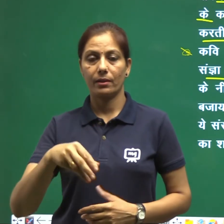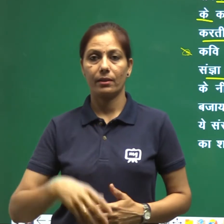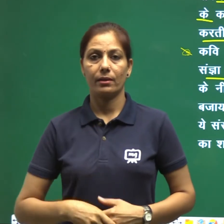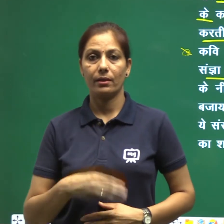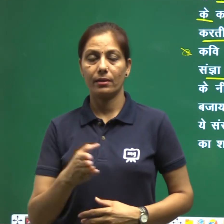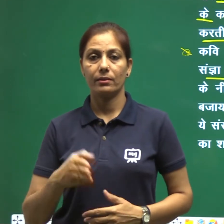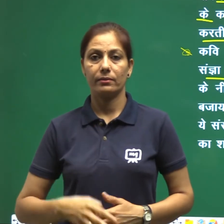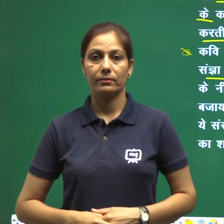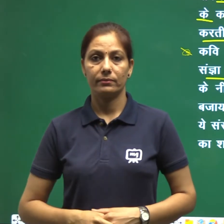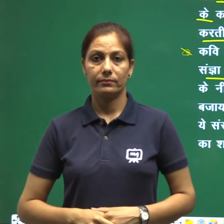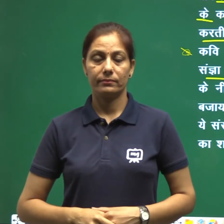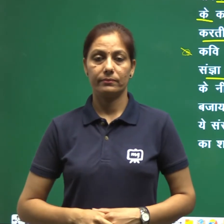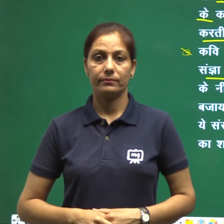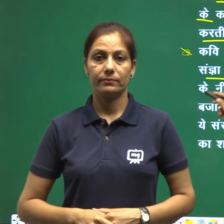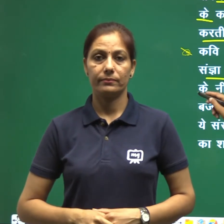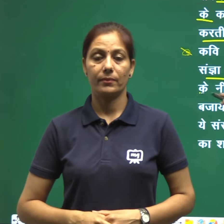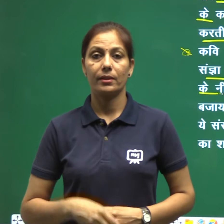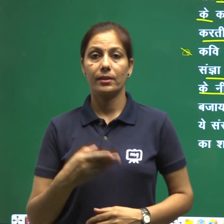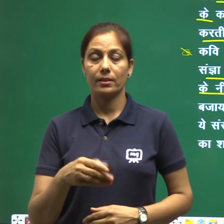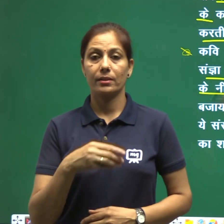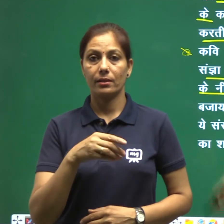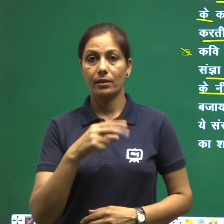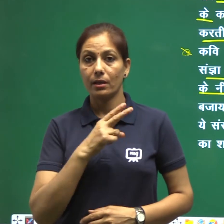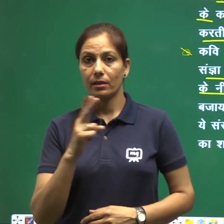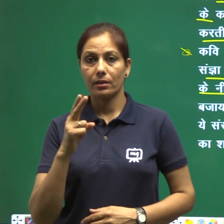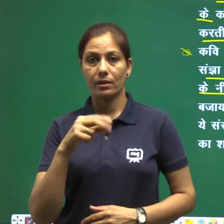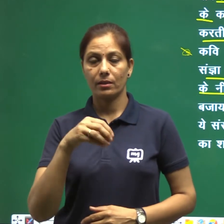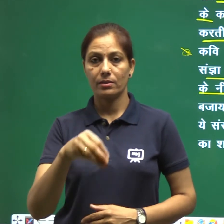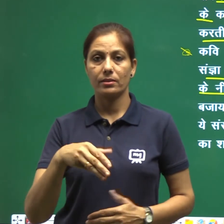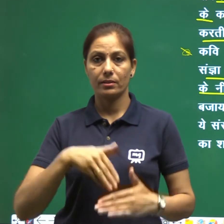इन दरख्तों के नीचे